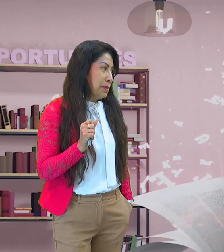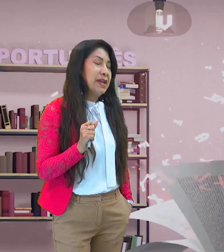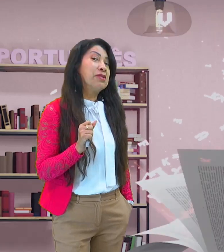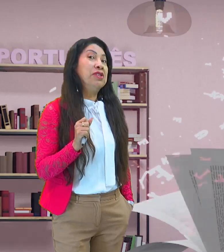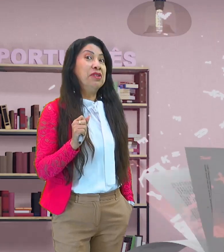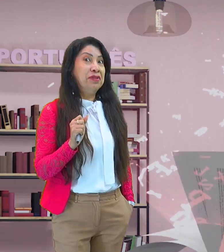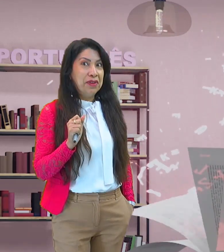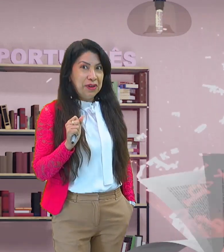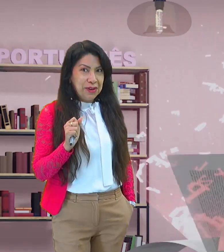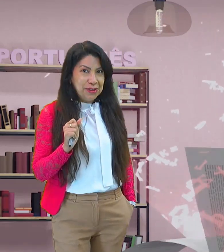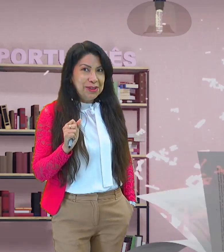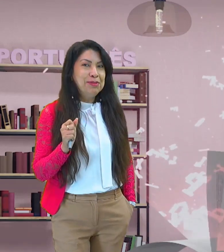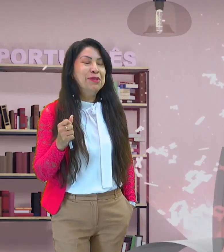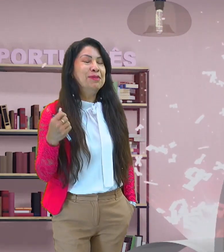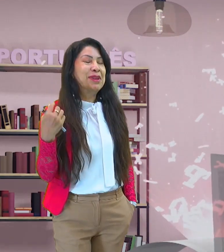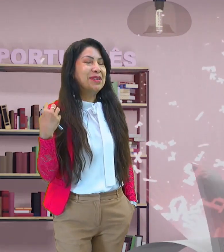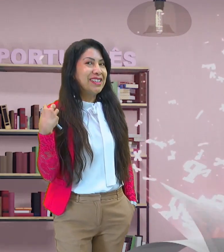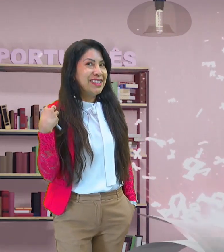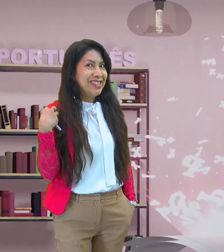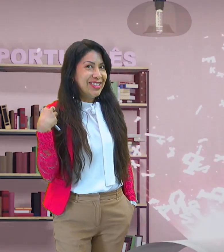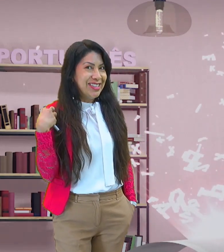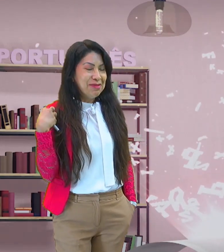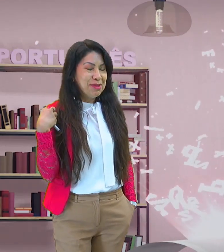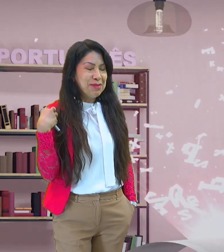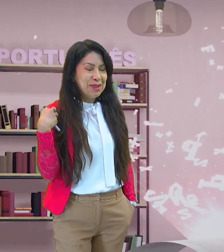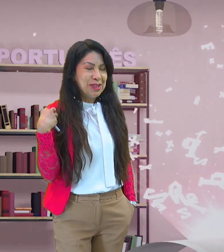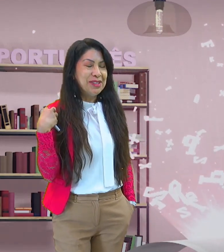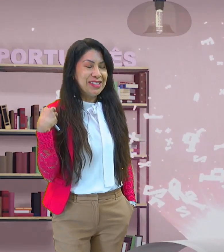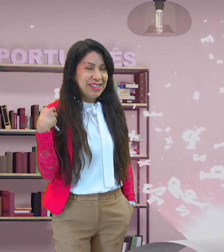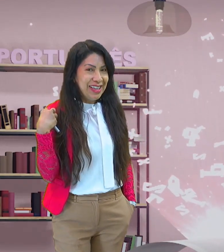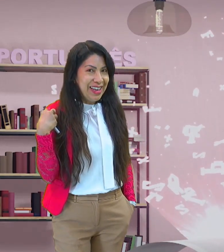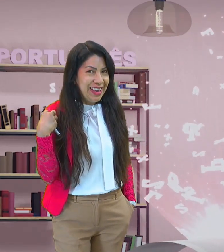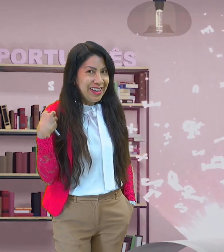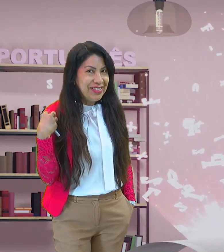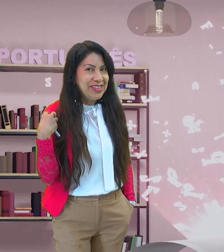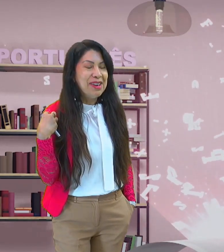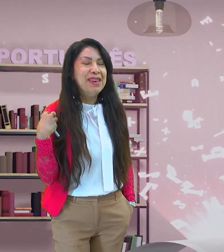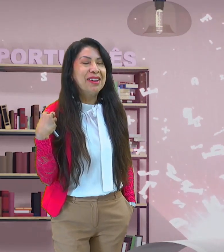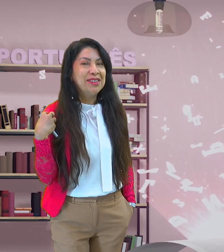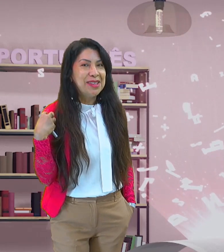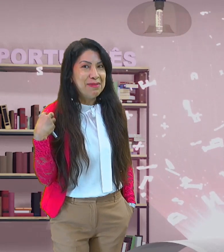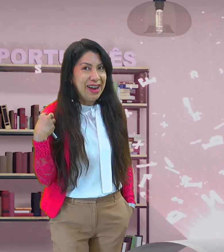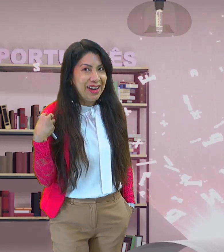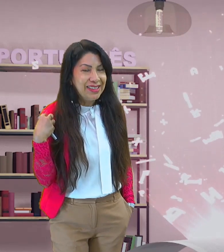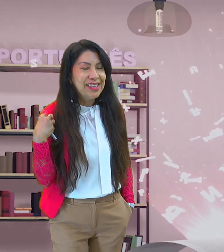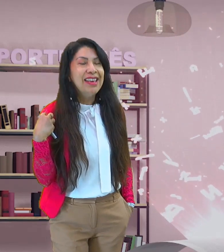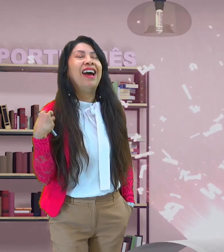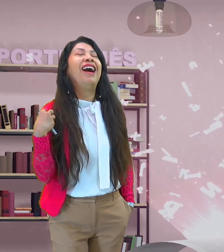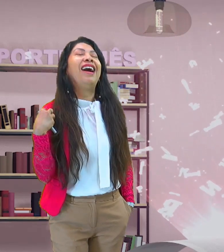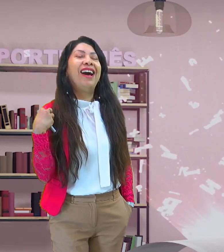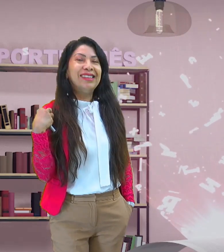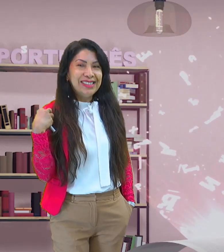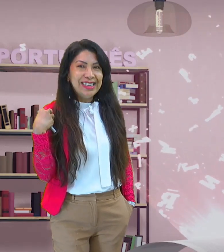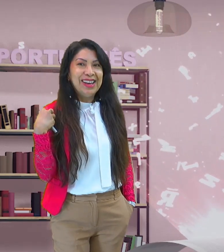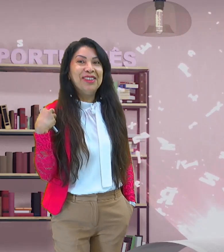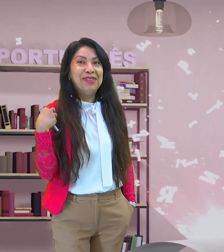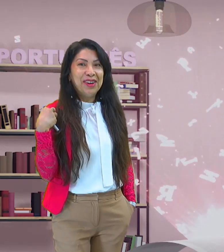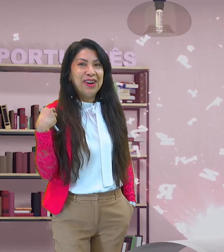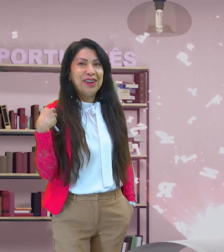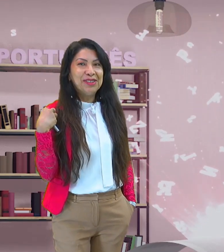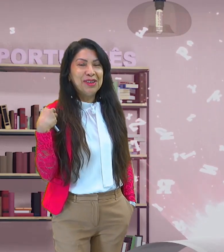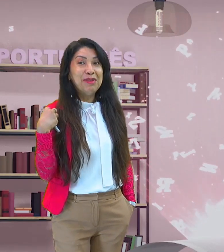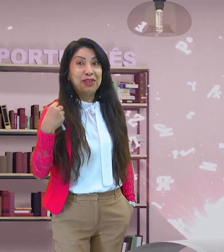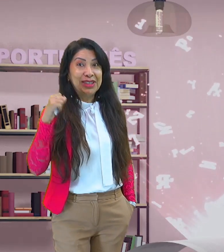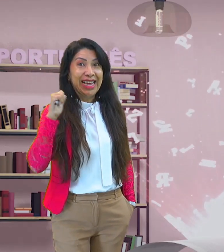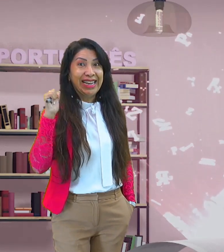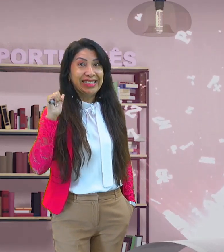mas quando eu volto para o meu cantinho para o meu sossego que a minha Costa Marques Ah sim lá